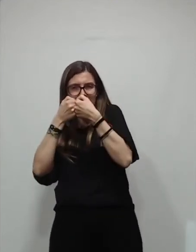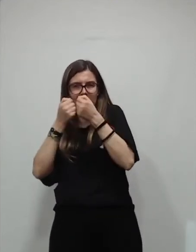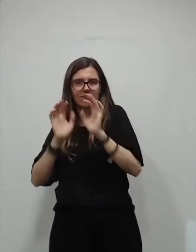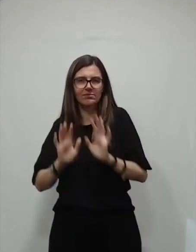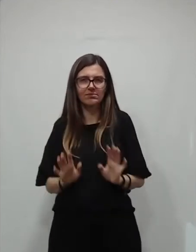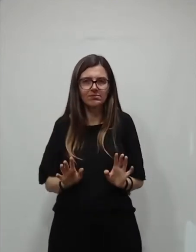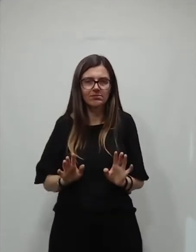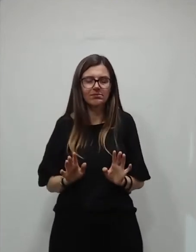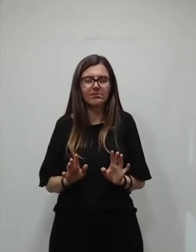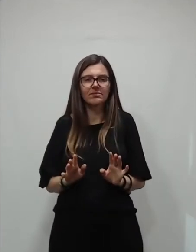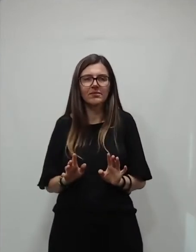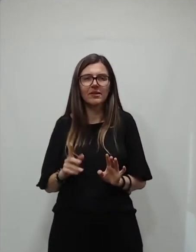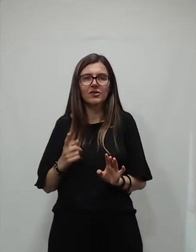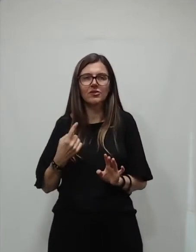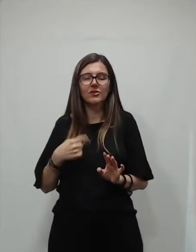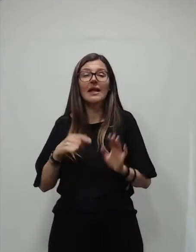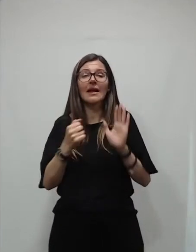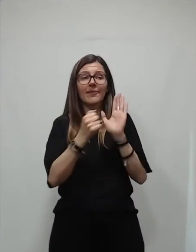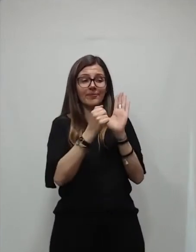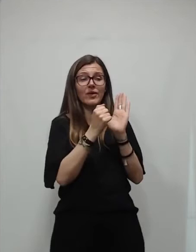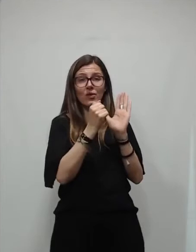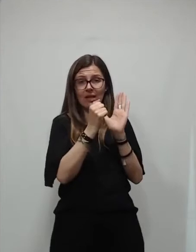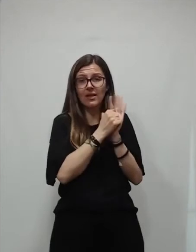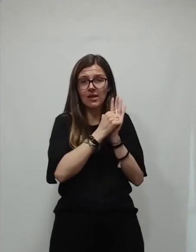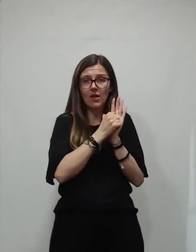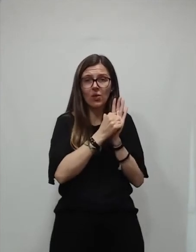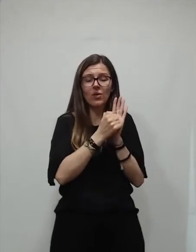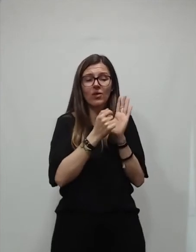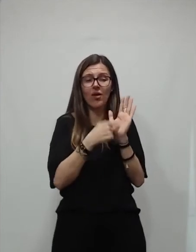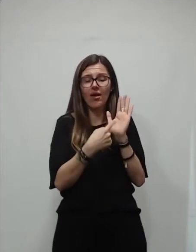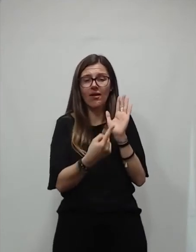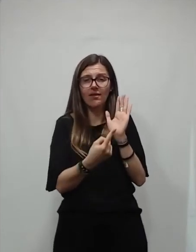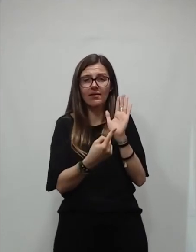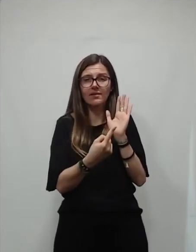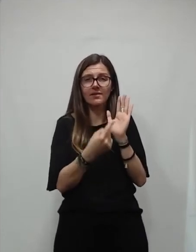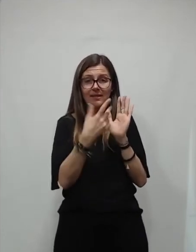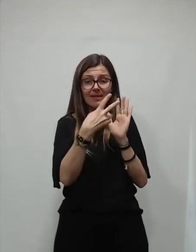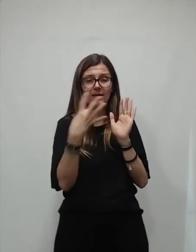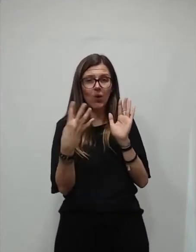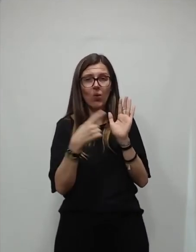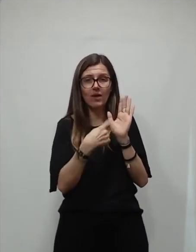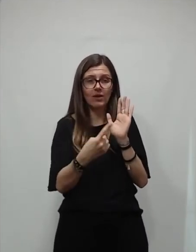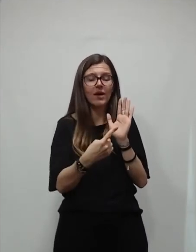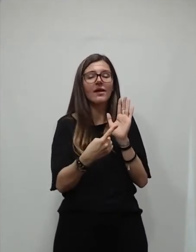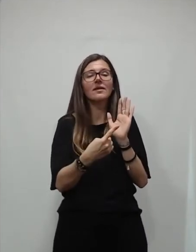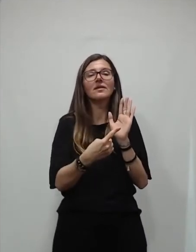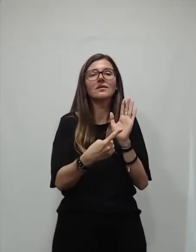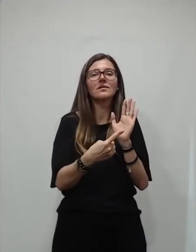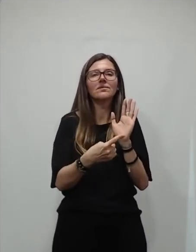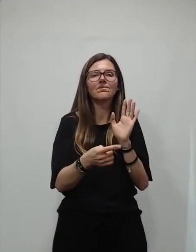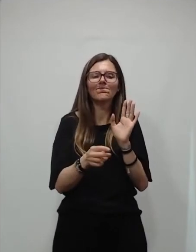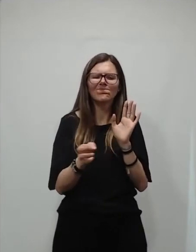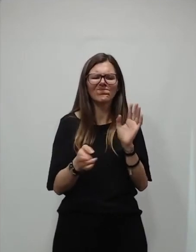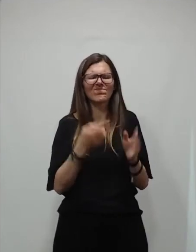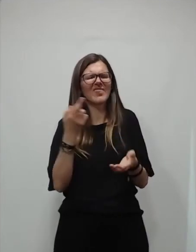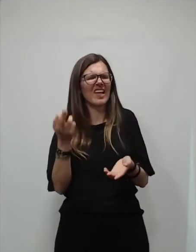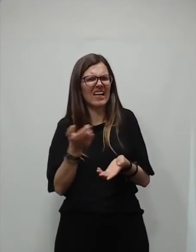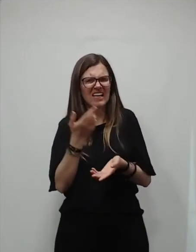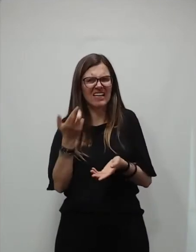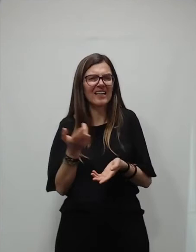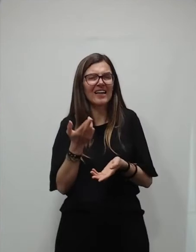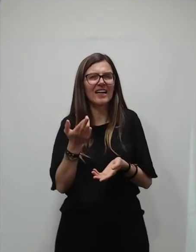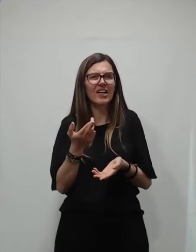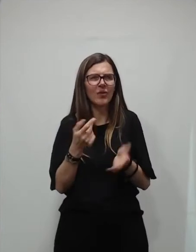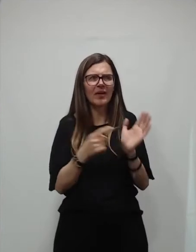que podemos pensar que extraño, ¿no? Tal vez, como se puede pasar, tengamos eso en la legislación, pero no se